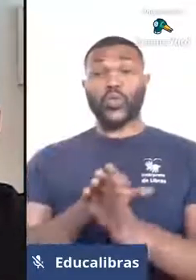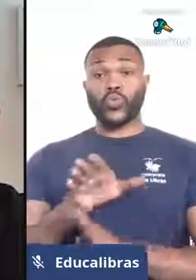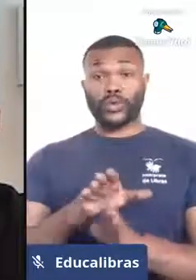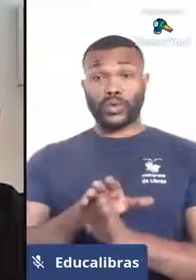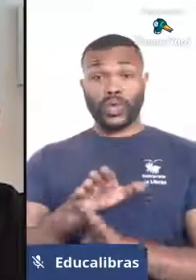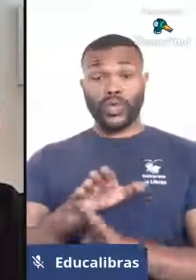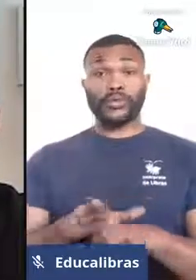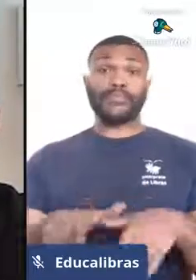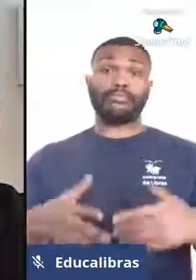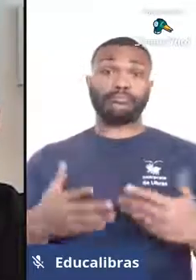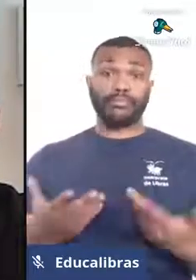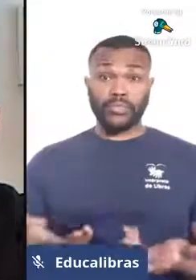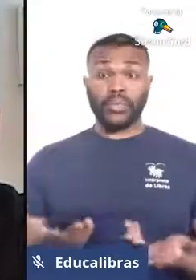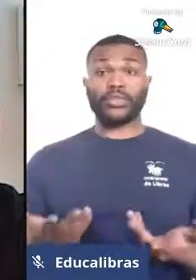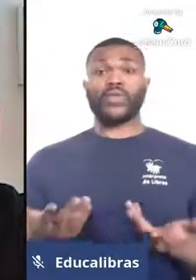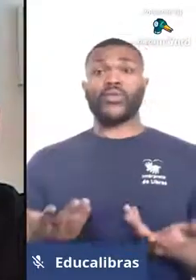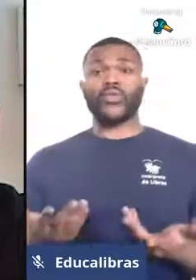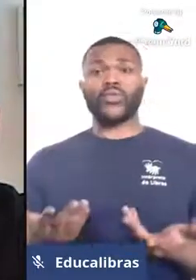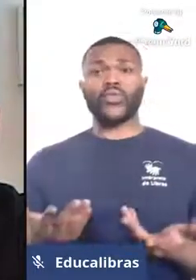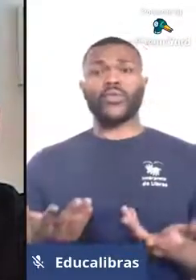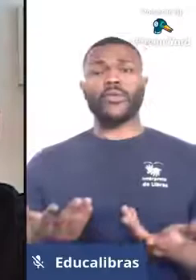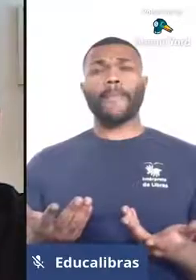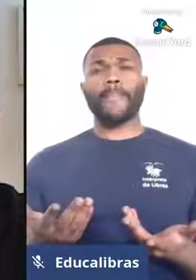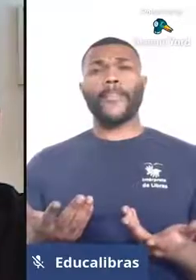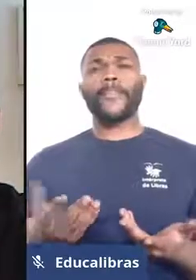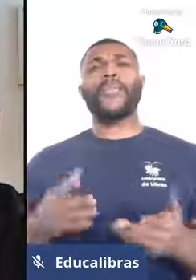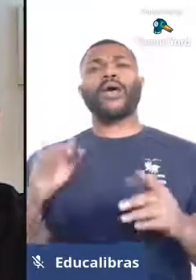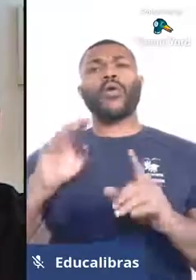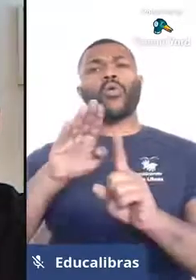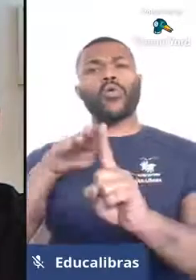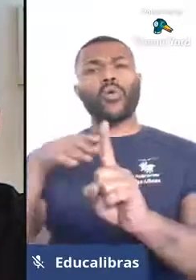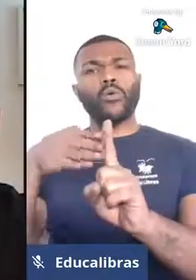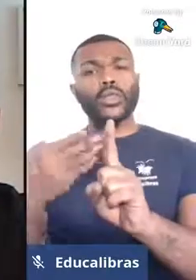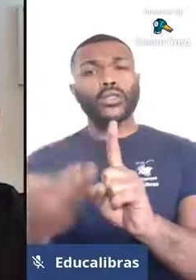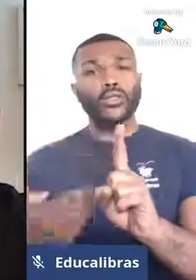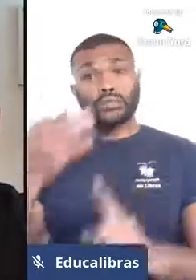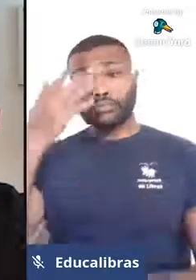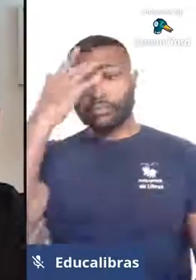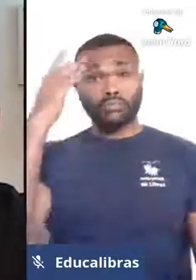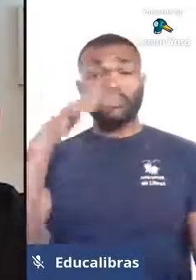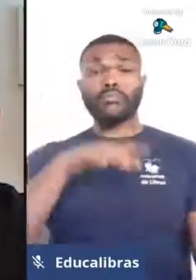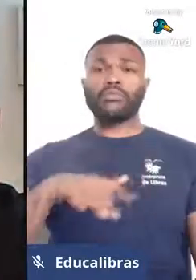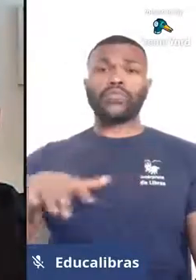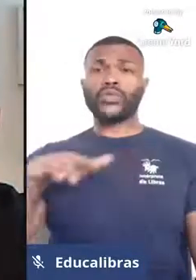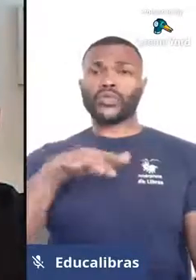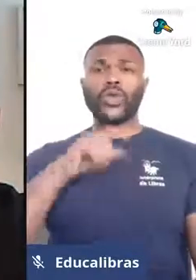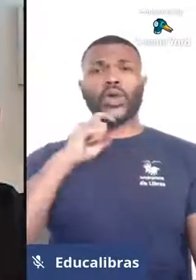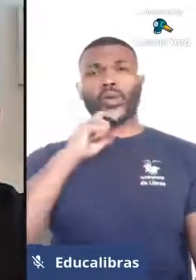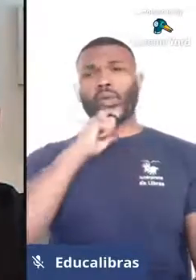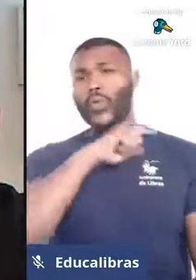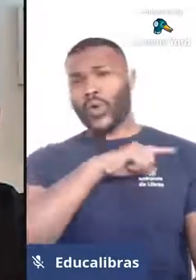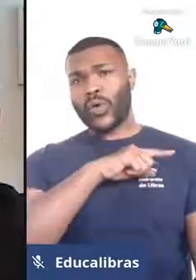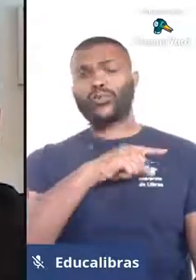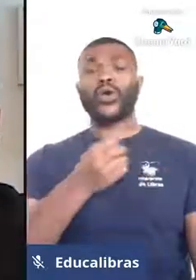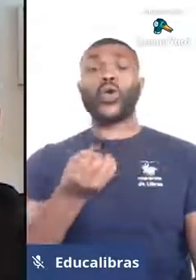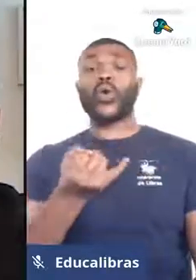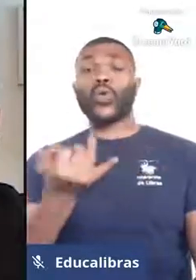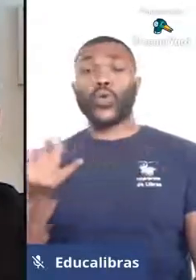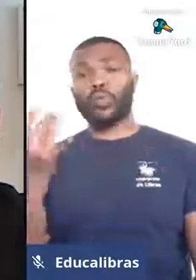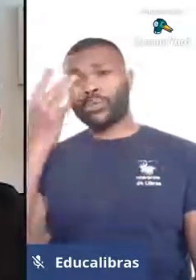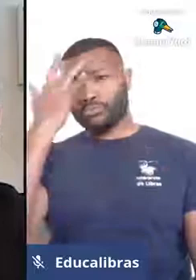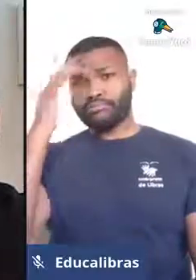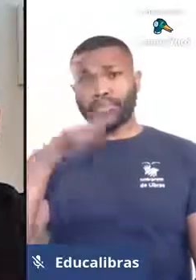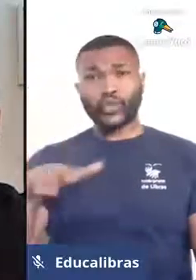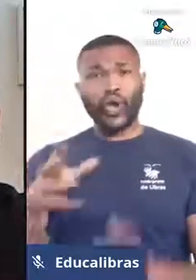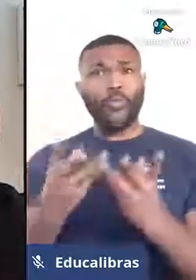e meio que homenagear essas pessoas. Óbvio que muita gente foi importante, mas